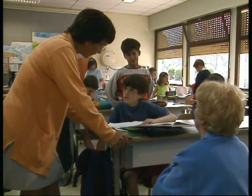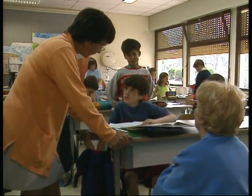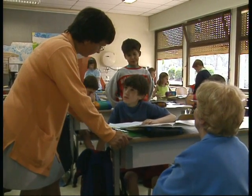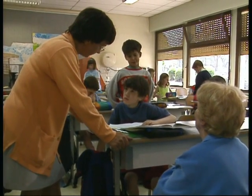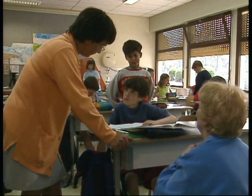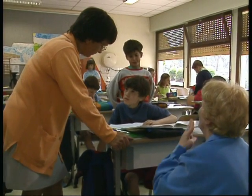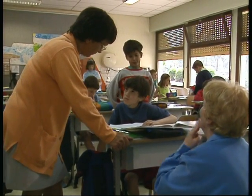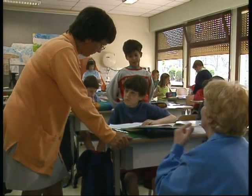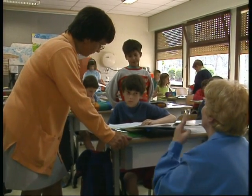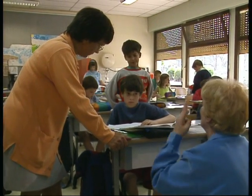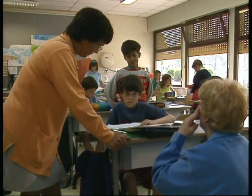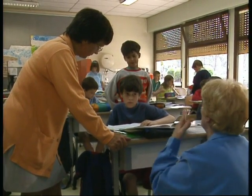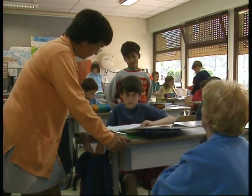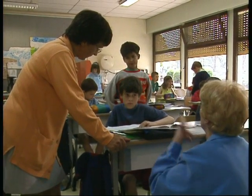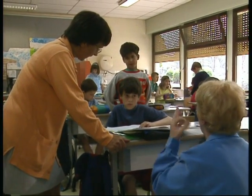que tu gardes ?